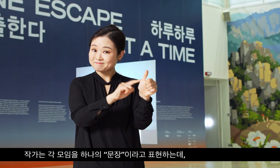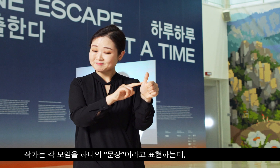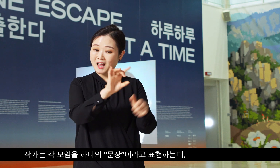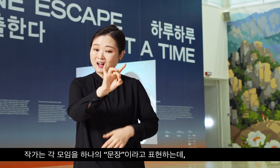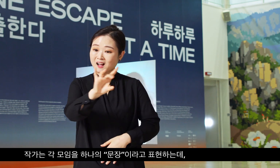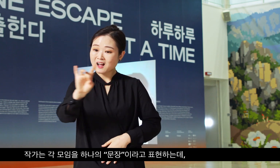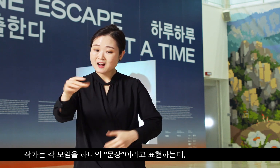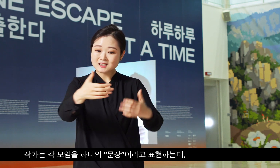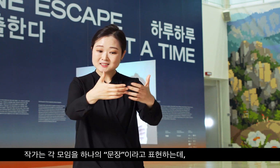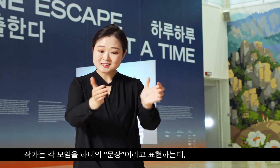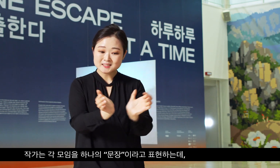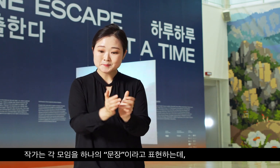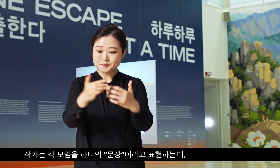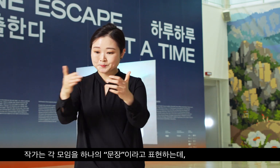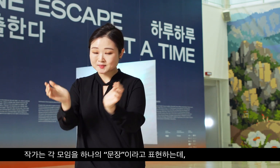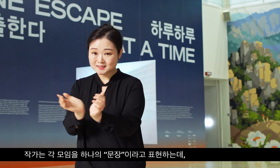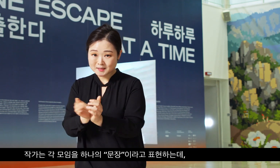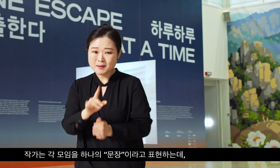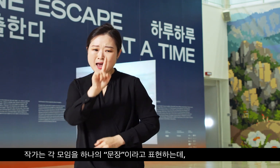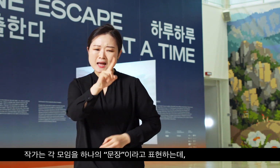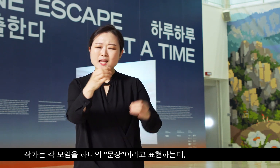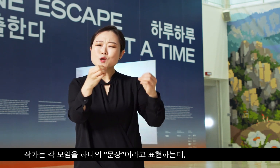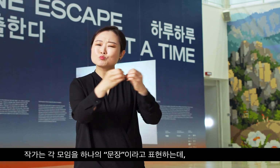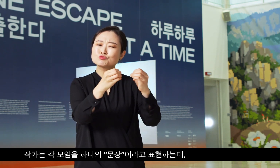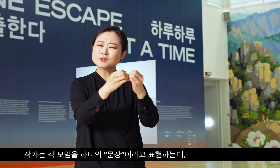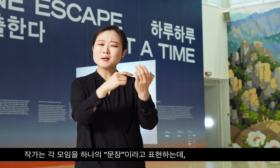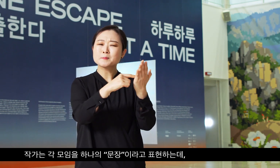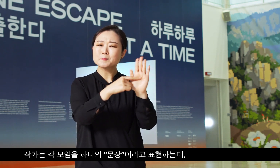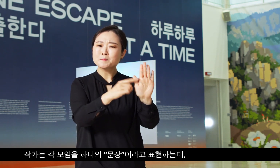작가는 각 모임을 하나의 문장이라고 표현하는데